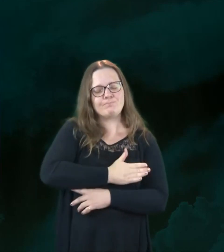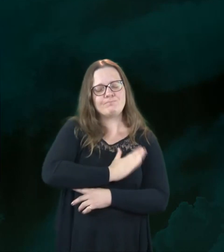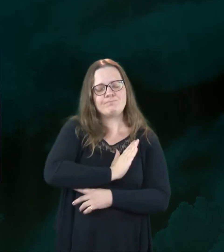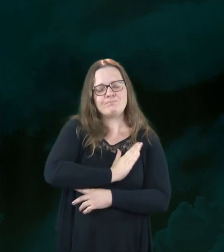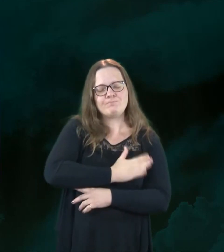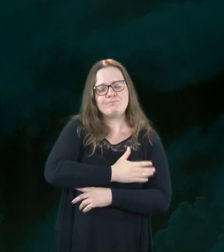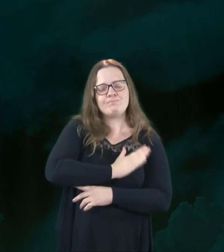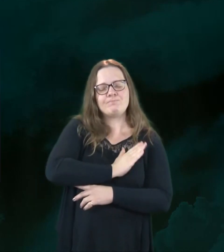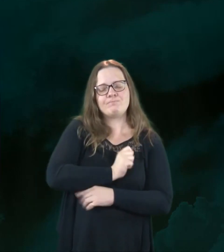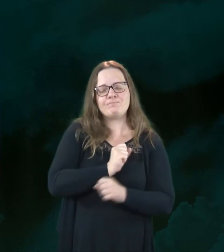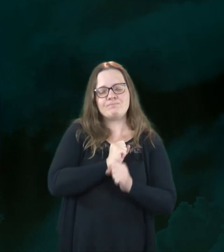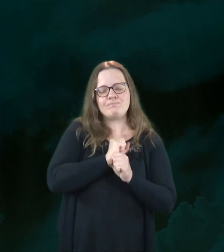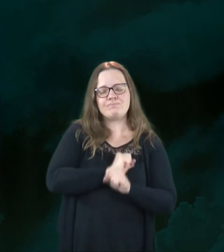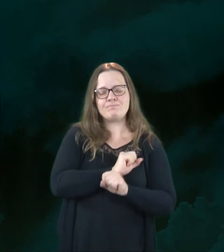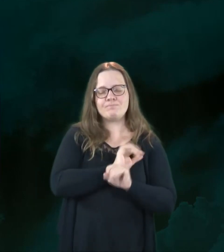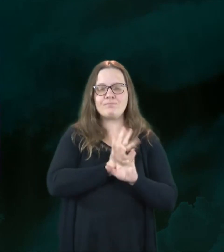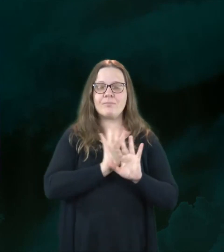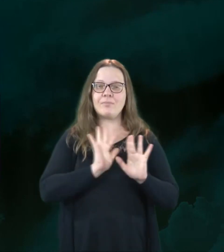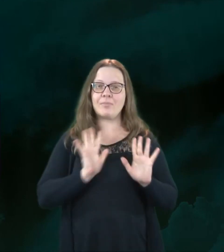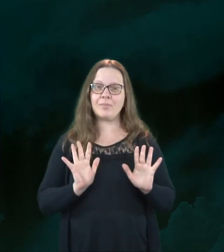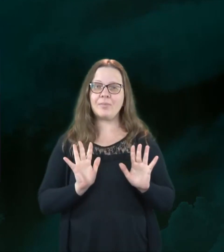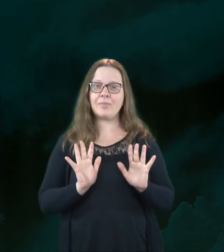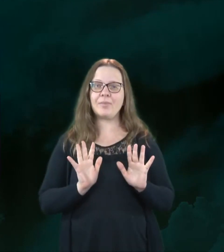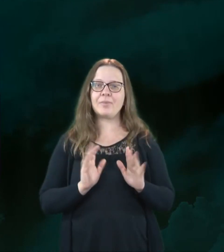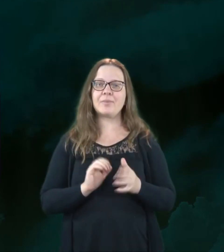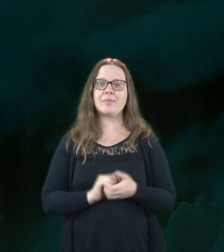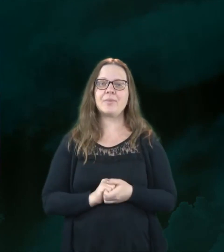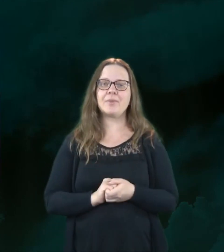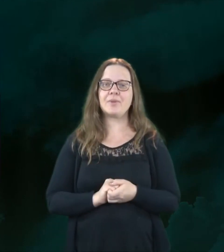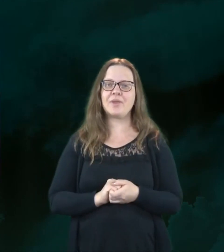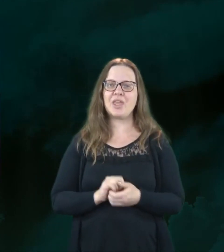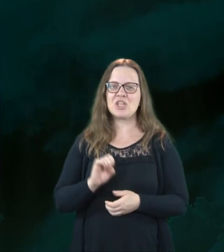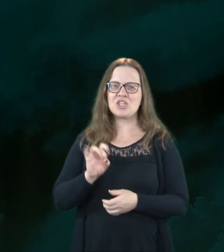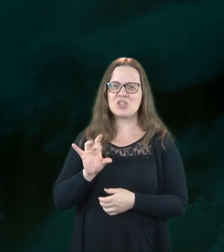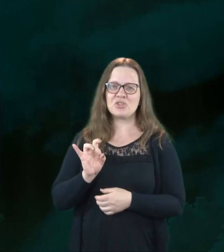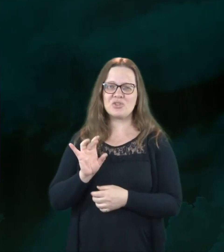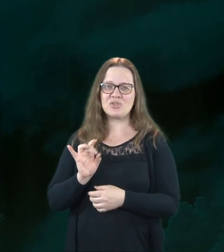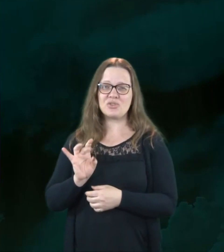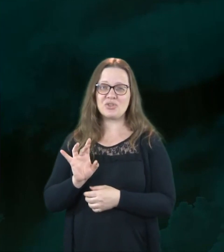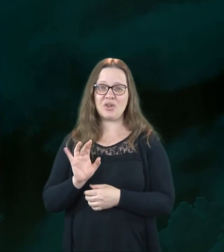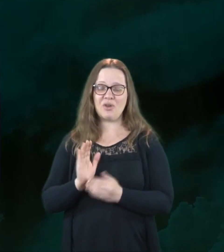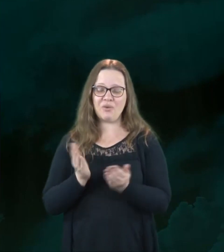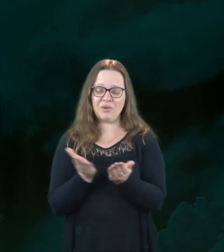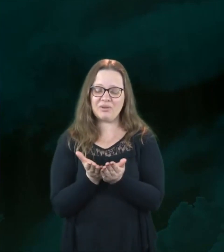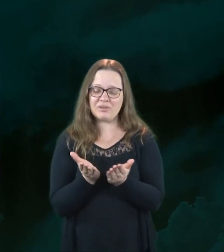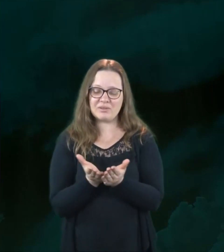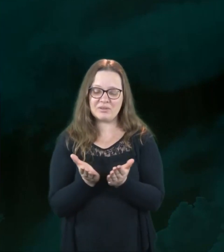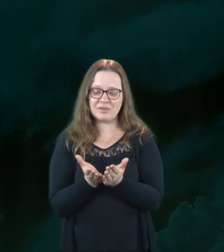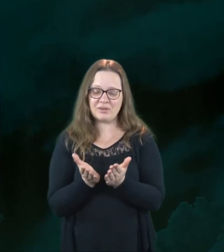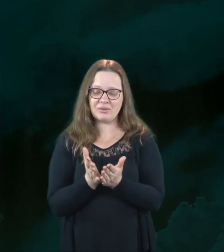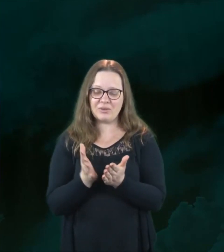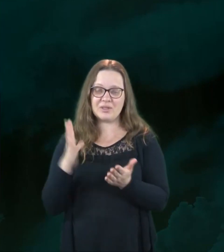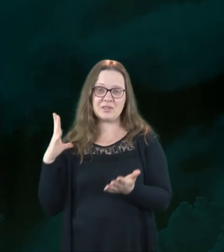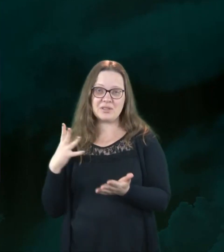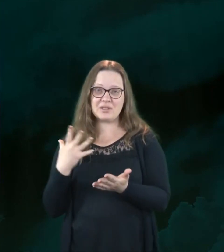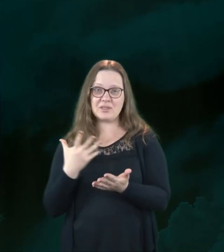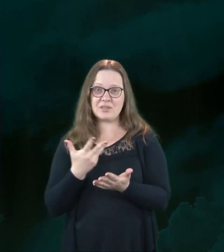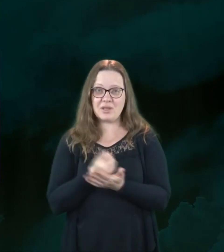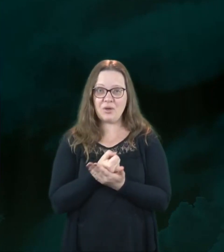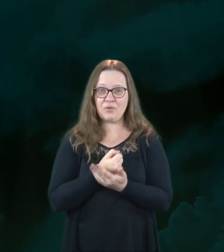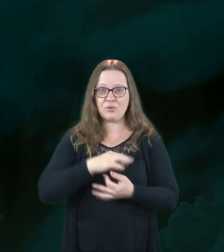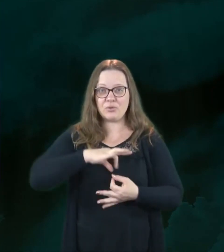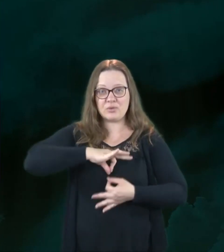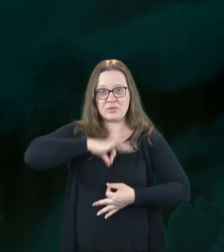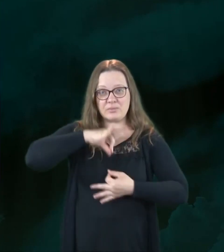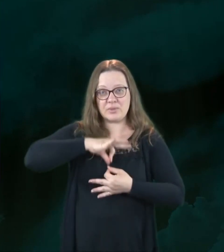não parem, Senhor, em apenas, não se contentem em ser apenas um cristão regenerado, no Espírito,